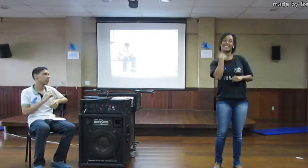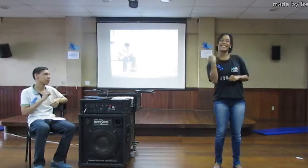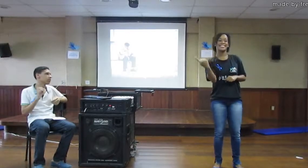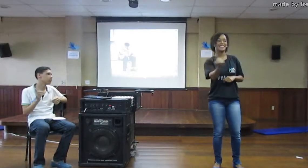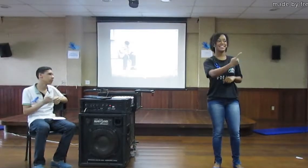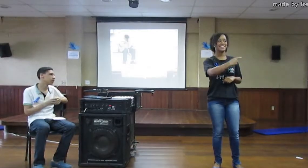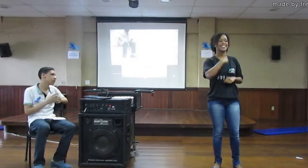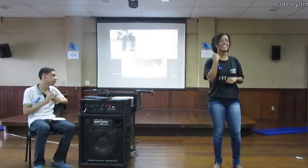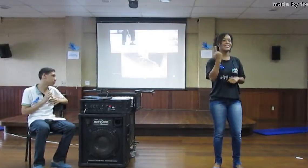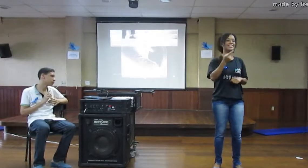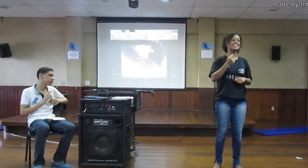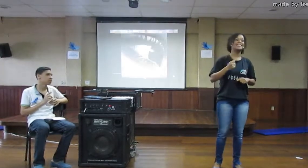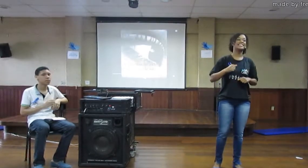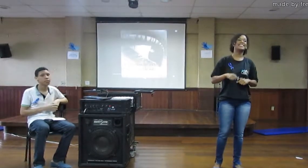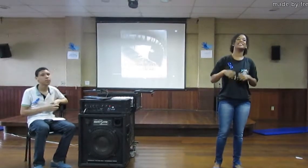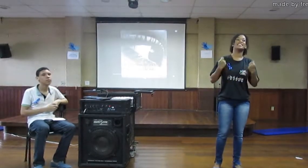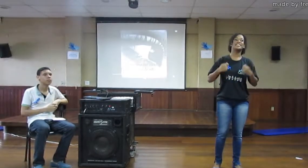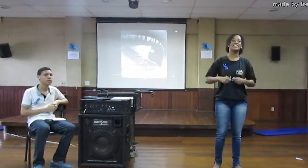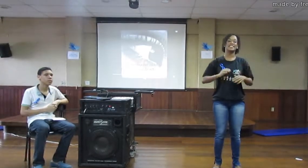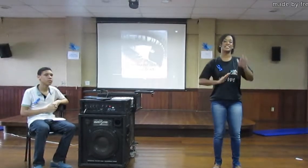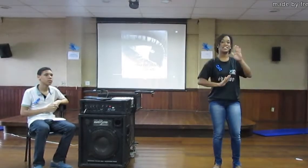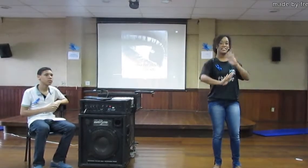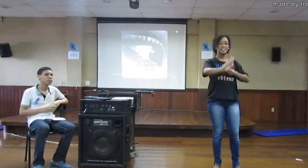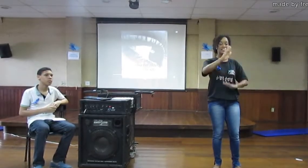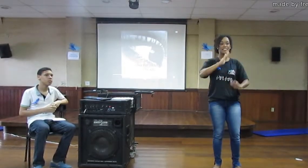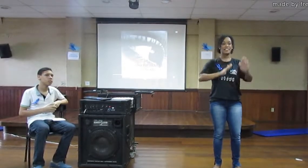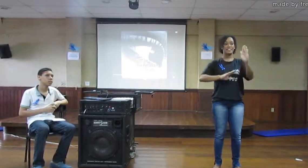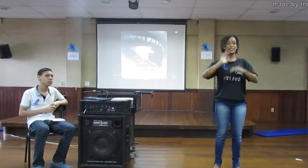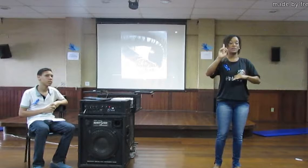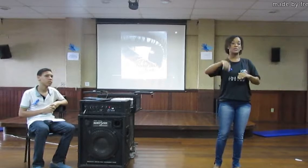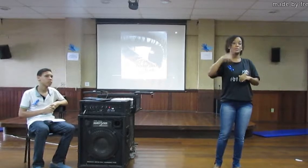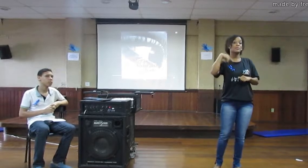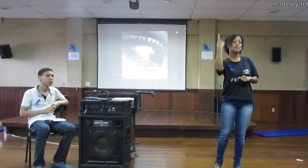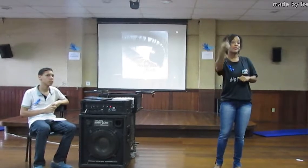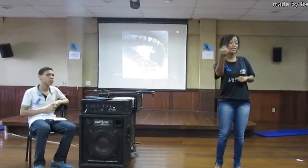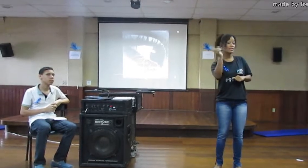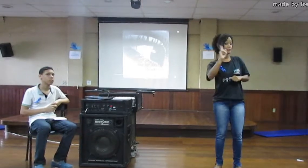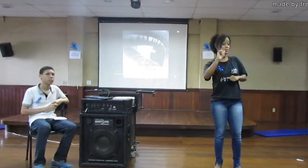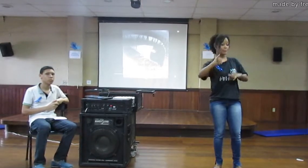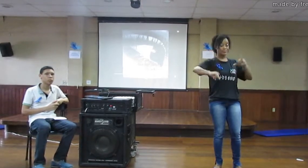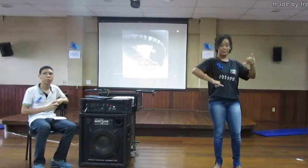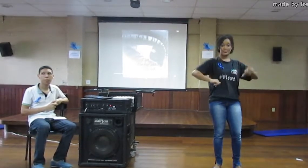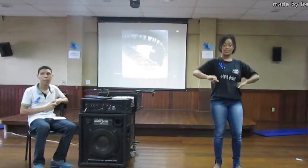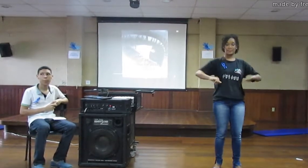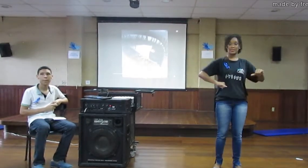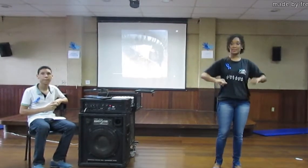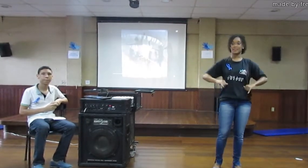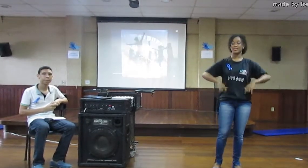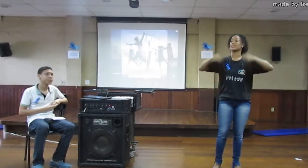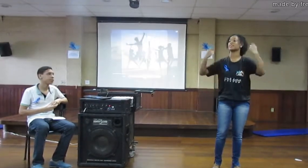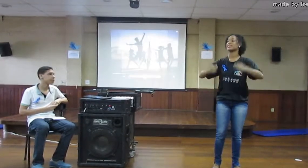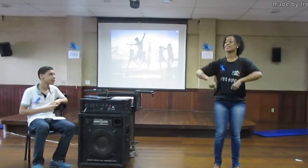ou morrer na solidão. É preciso ter cuidado pra mais tarde não